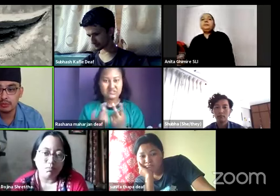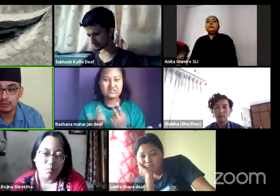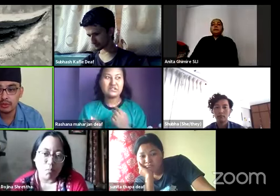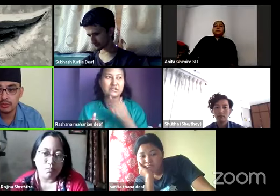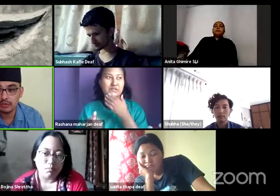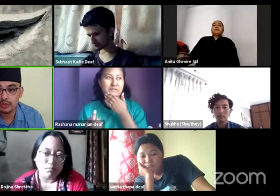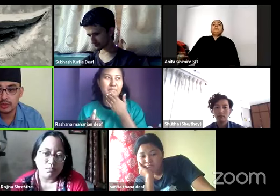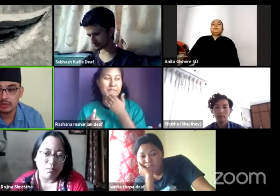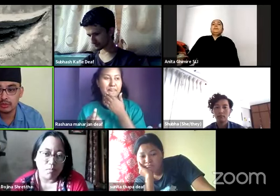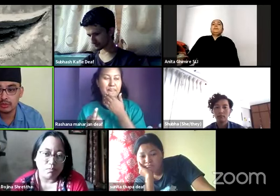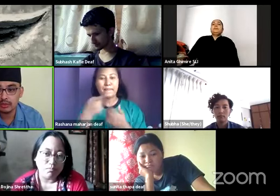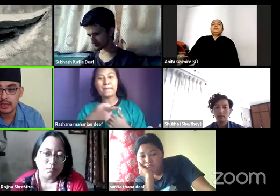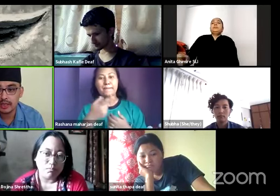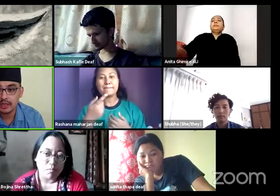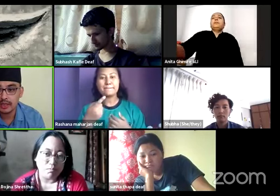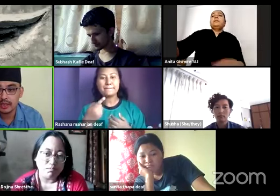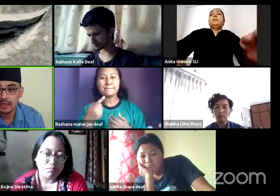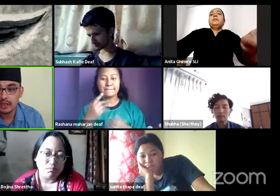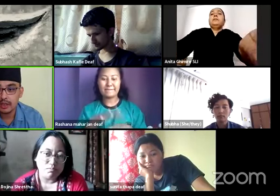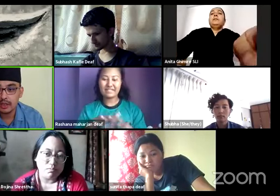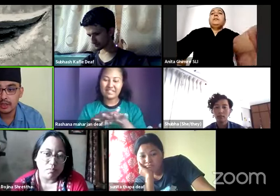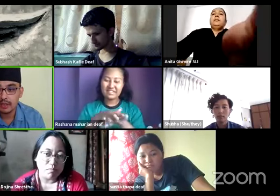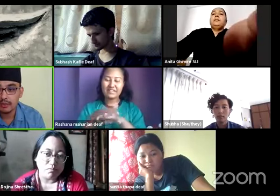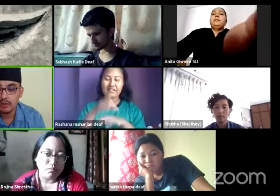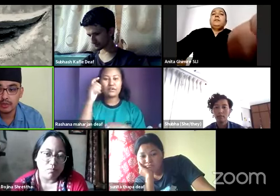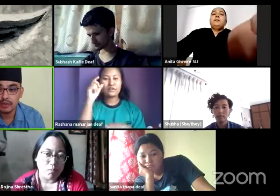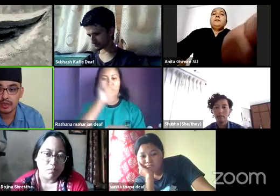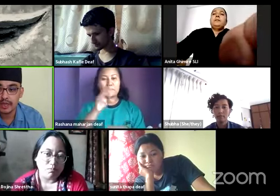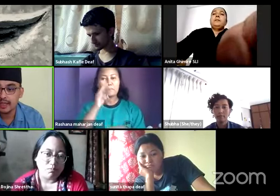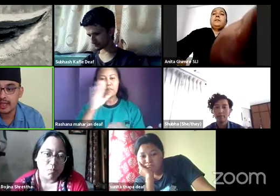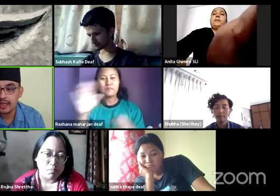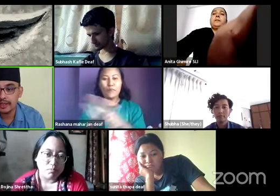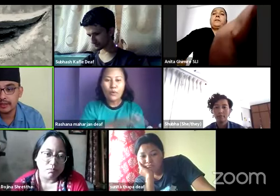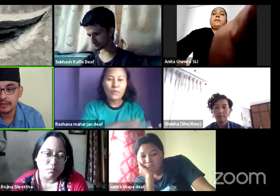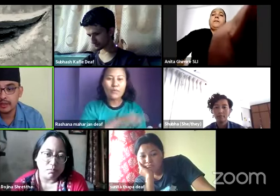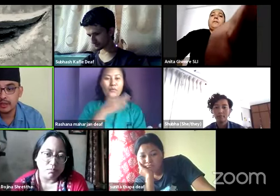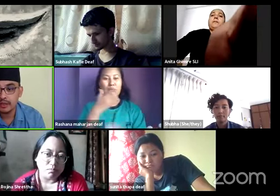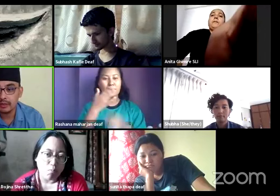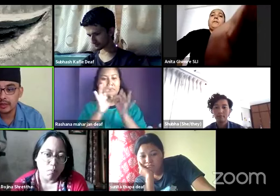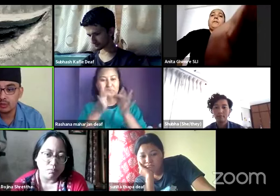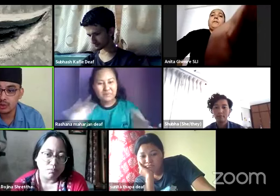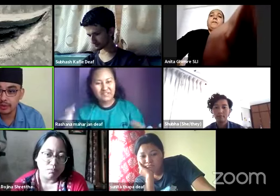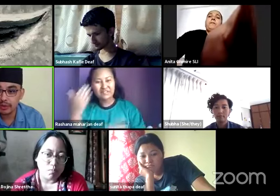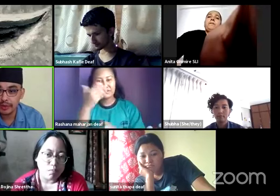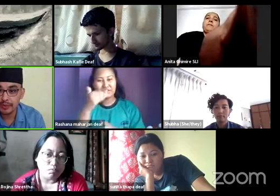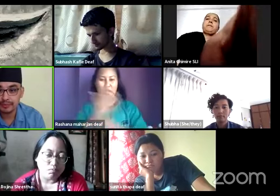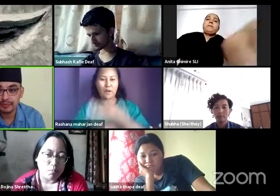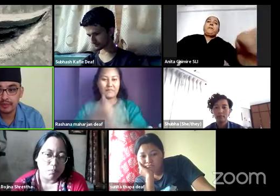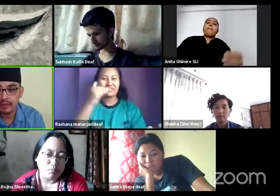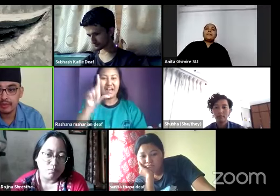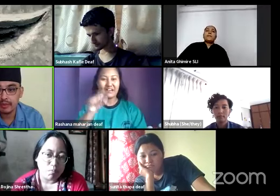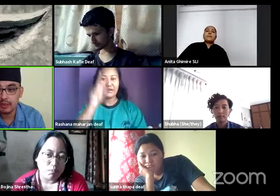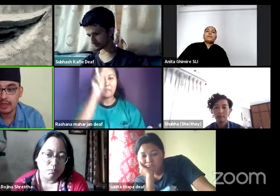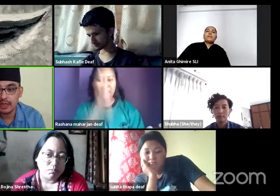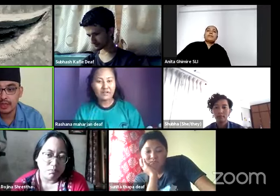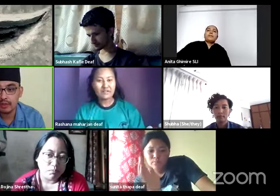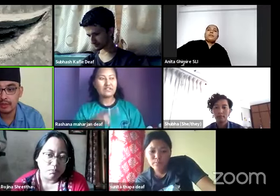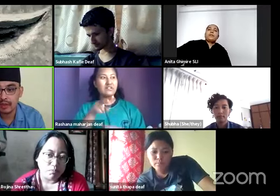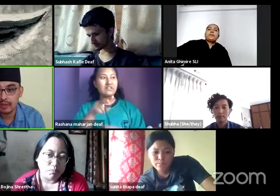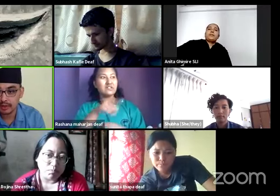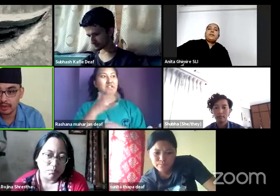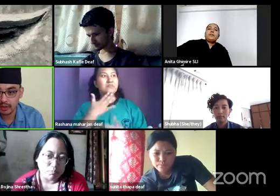आफ्नो यो कुरालाई चाहिँ अलि राम्रो तरिकाले चाहिँ लाने, सबैलाई चाहिँ बुझाउने, विभिन्न